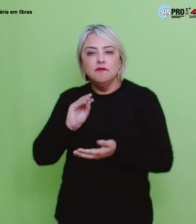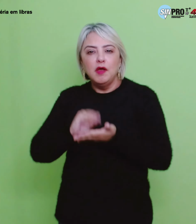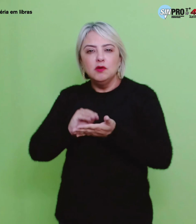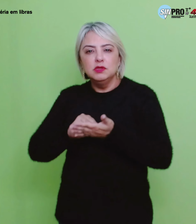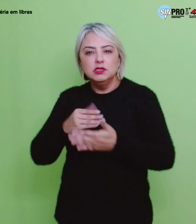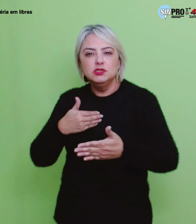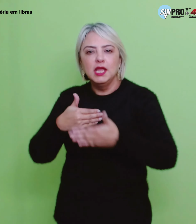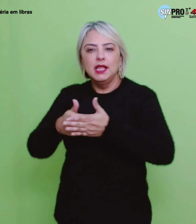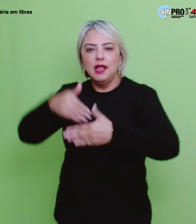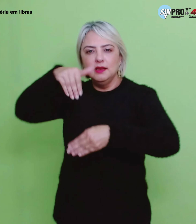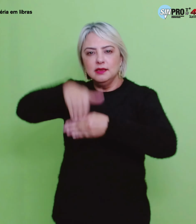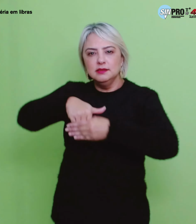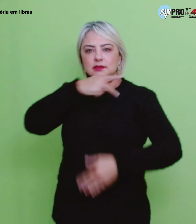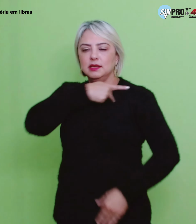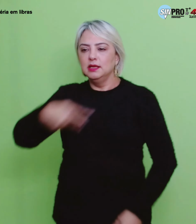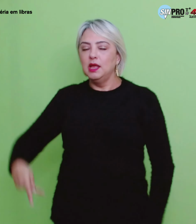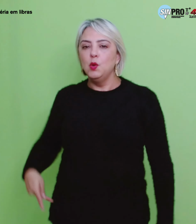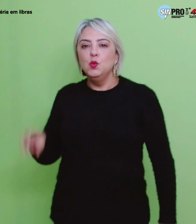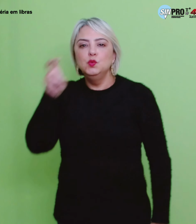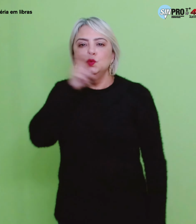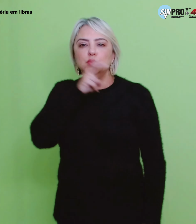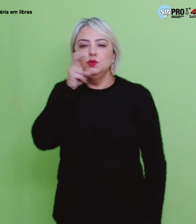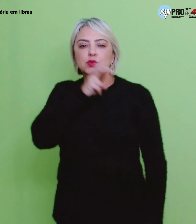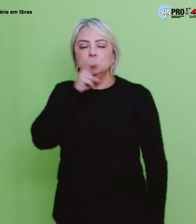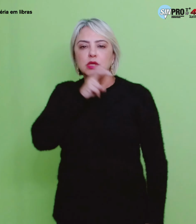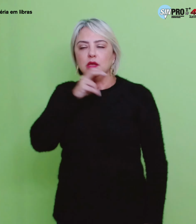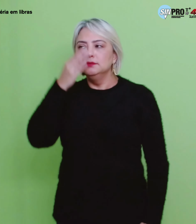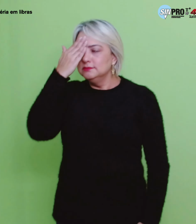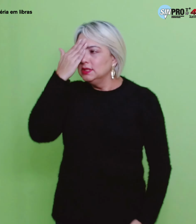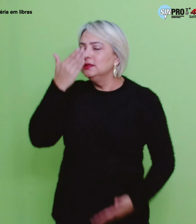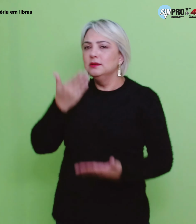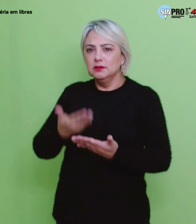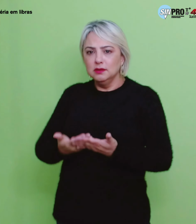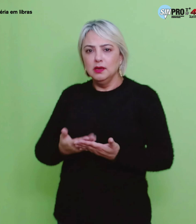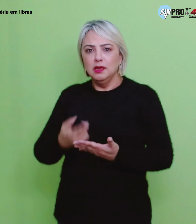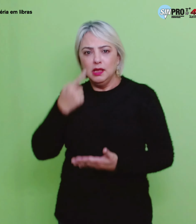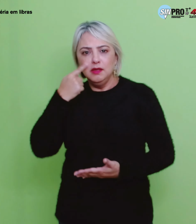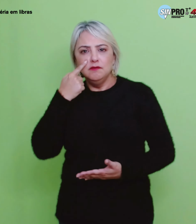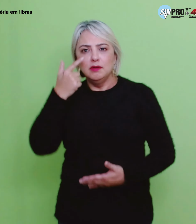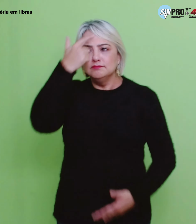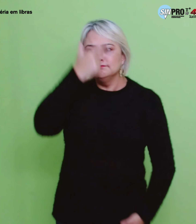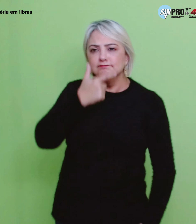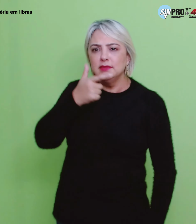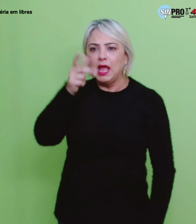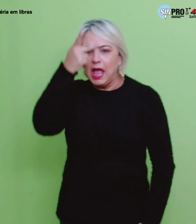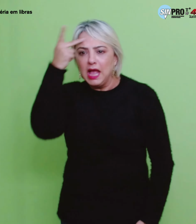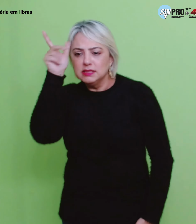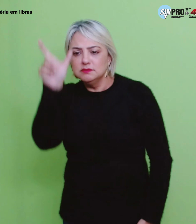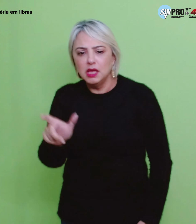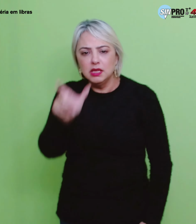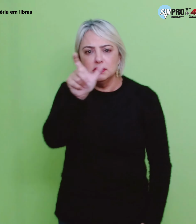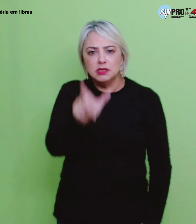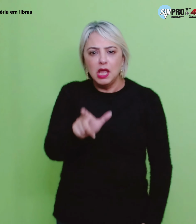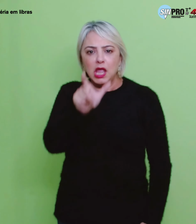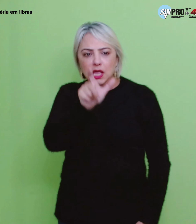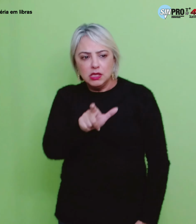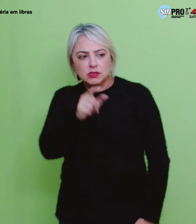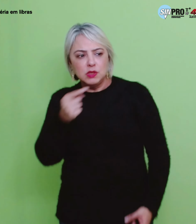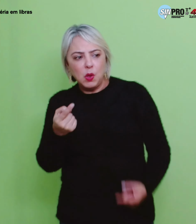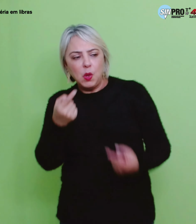as eleições presidenciais, é urgente que reconheçamos os rostos daqueles que se